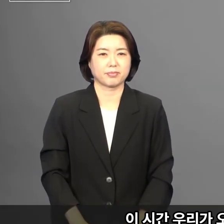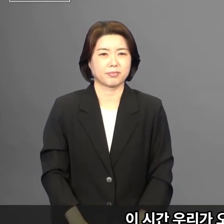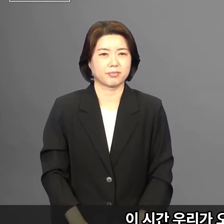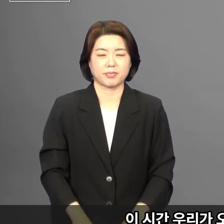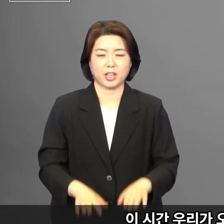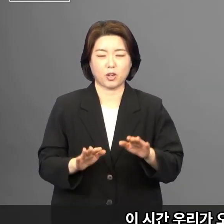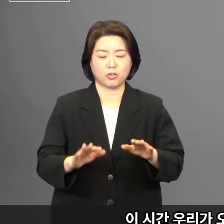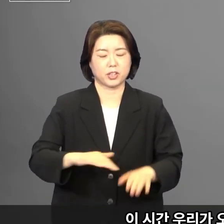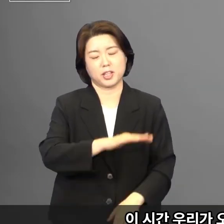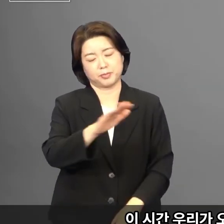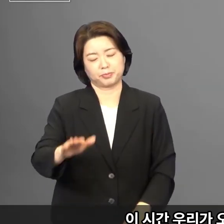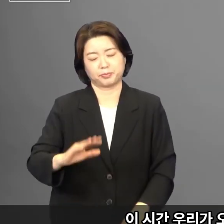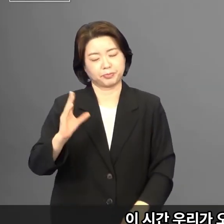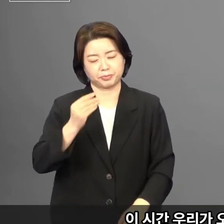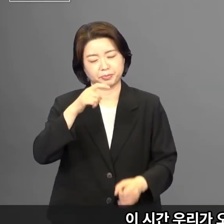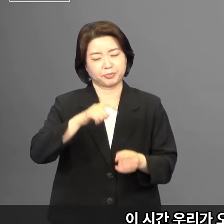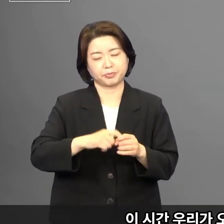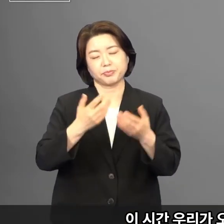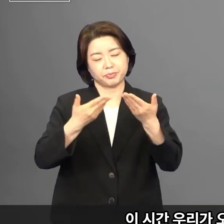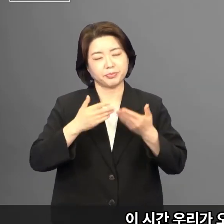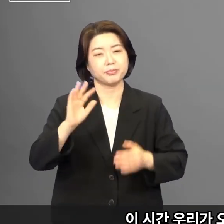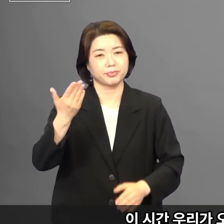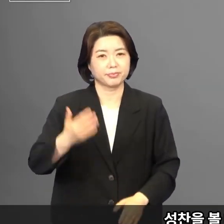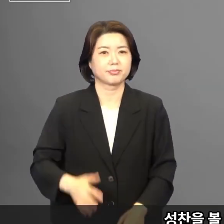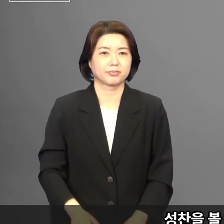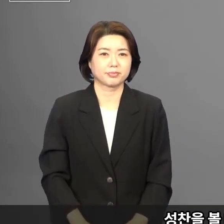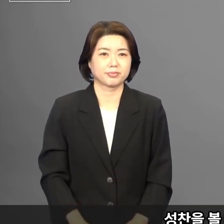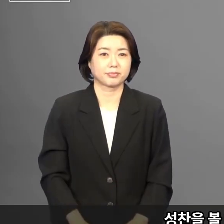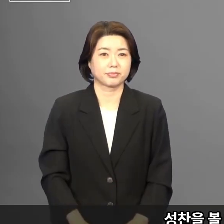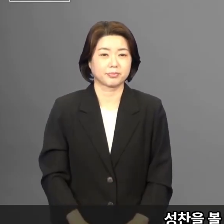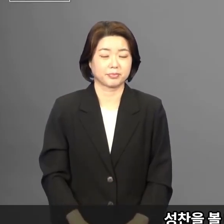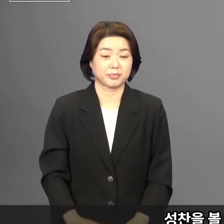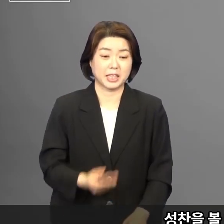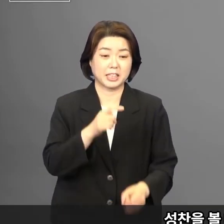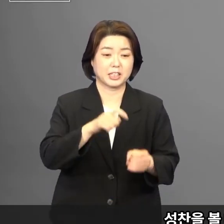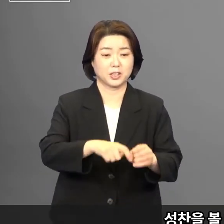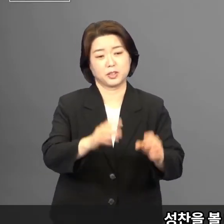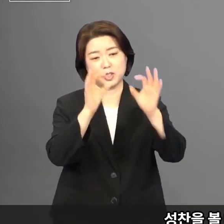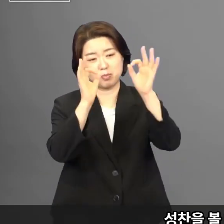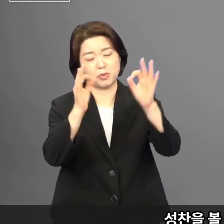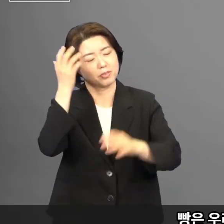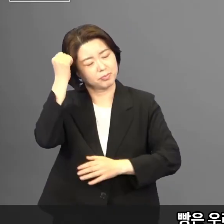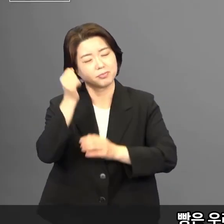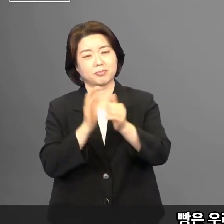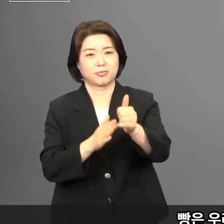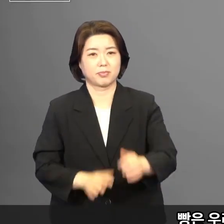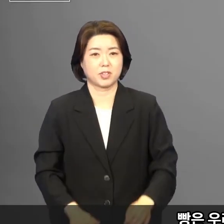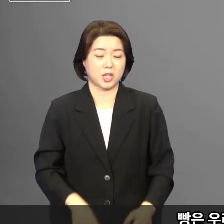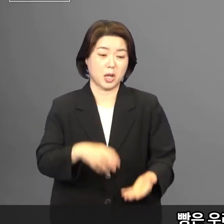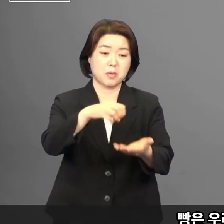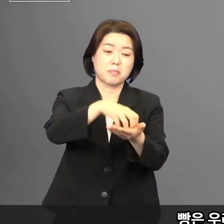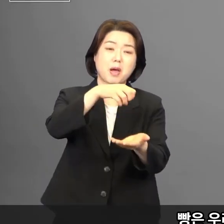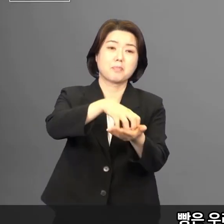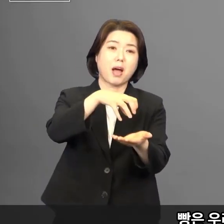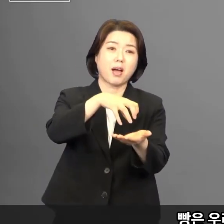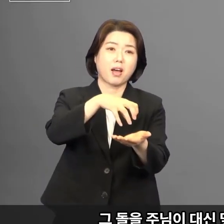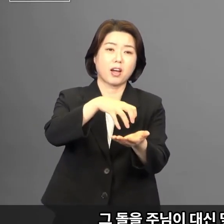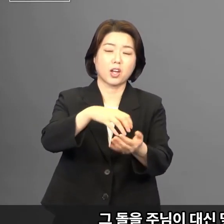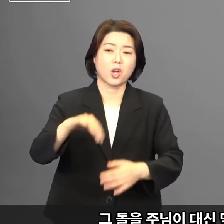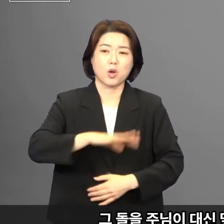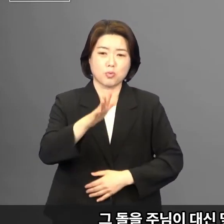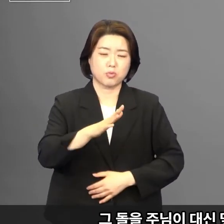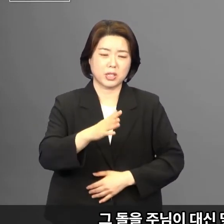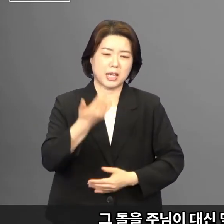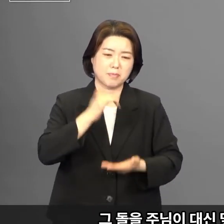이 시간 우리가 오늘 성찬을 받을 텐데요, 성찬을 볼 때 기억하십시오. 빵은 우리가 맞아야 될